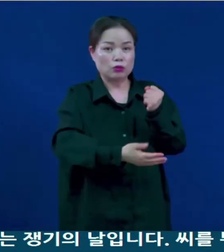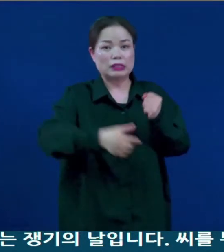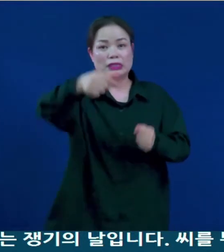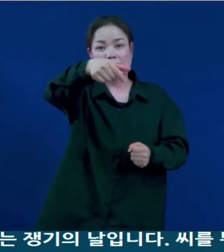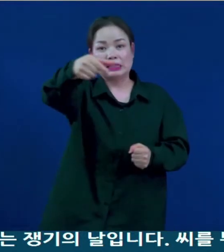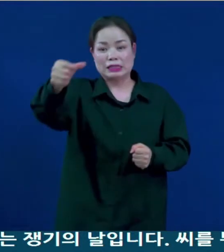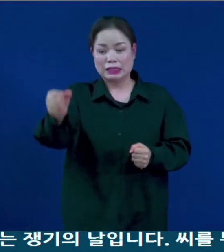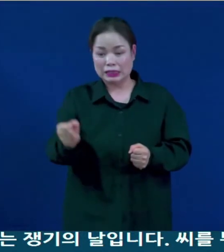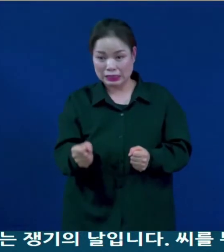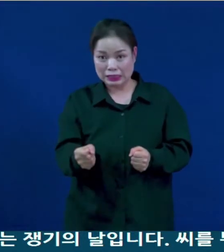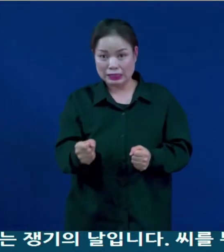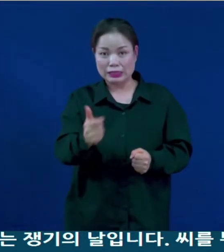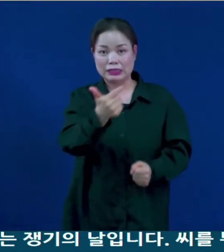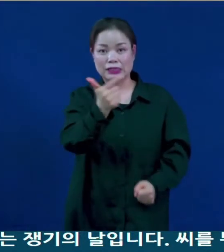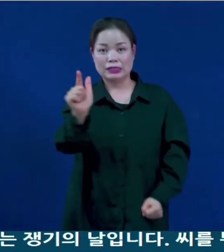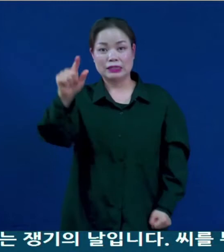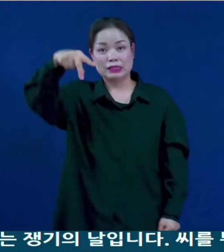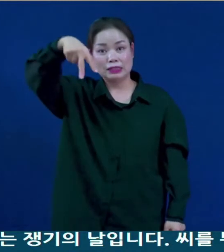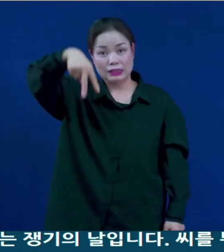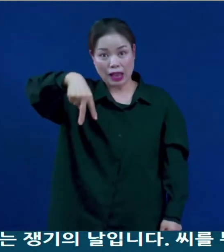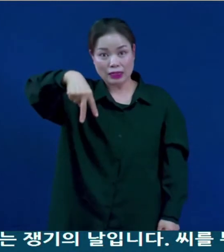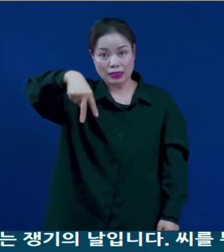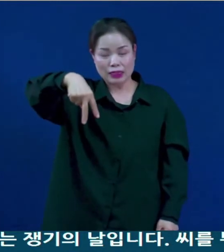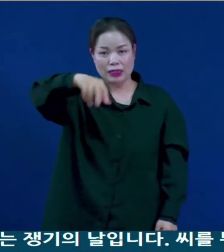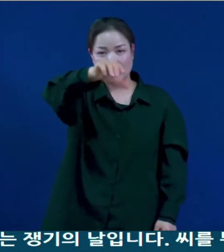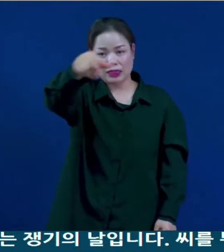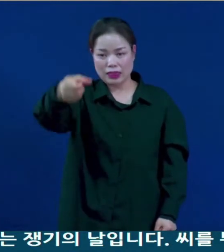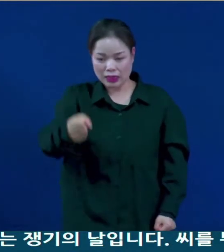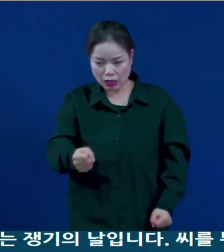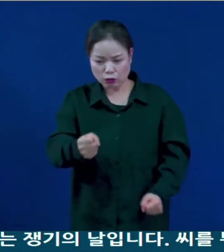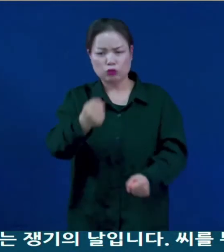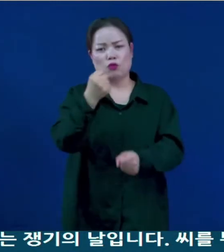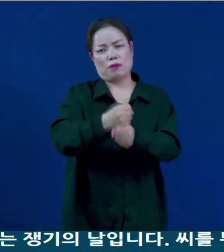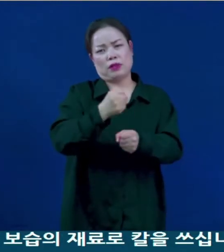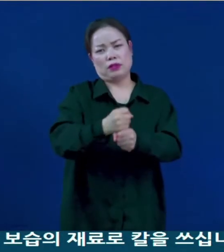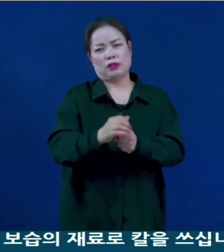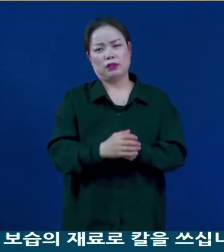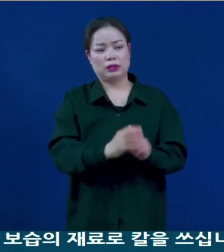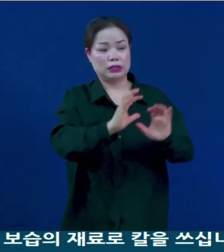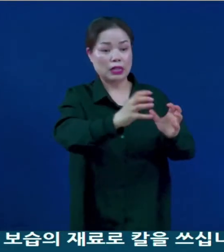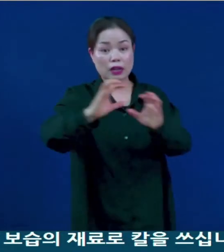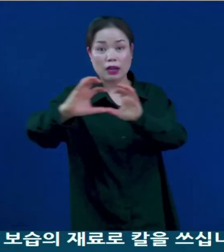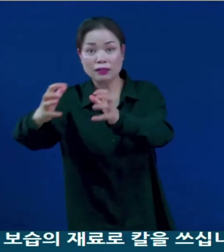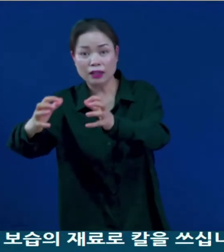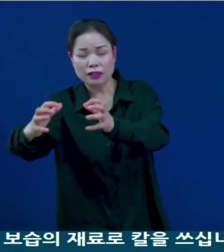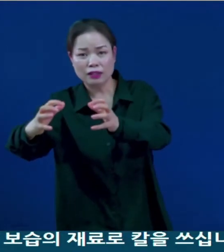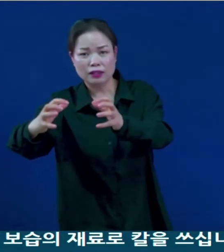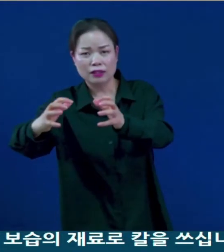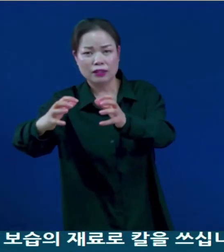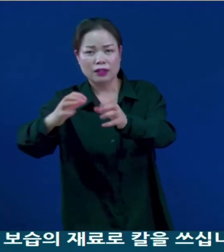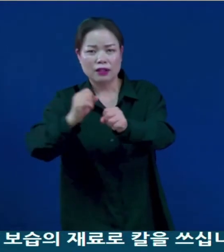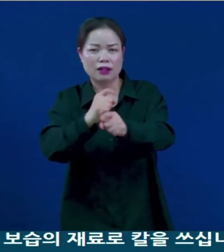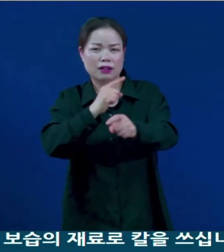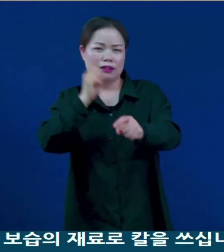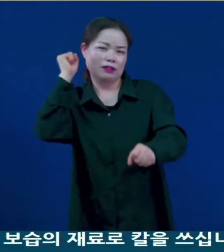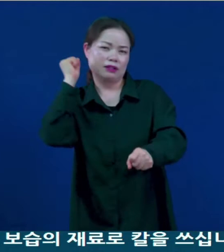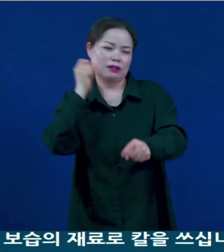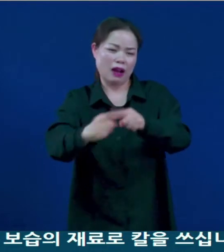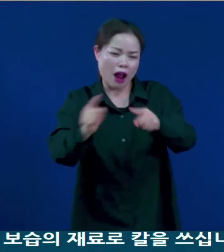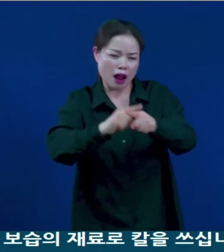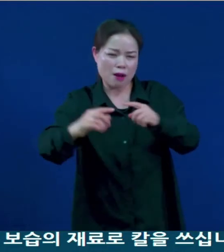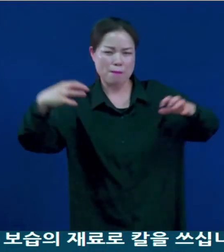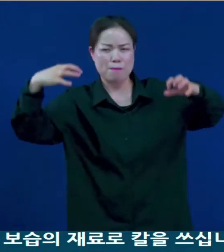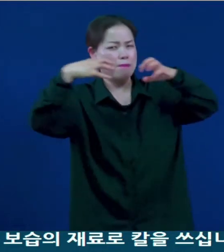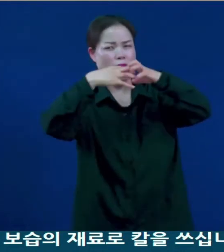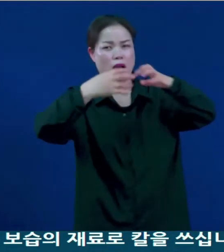낫으로 하게 만드시겠답니다. 그래서 이 나라와 저 나라가 다시는 칼을 들고 서로 치지